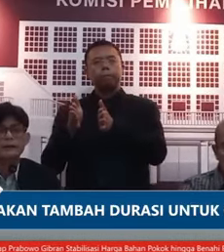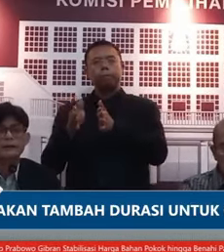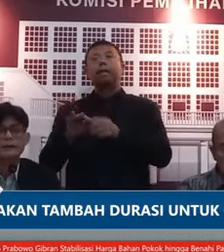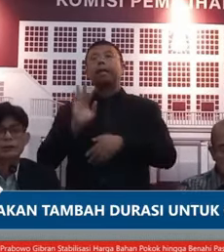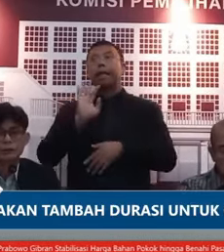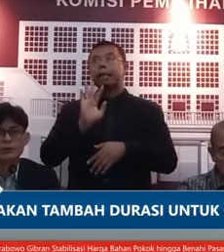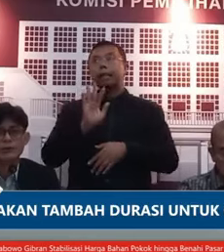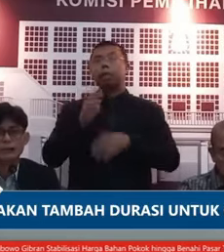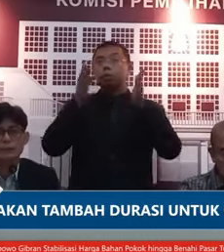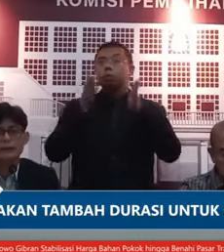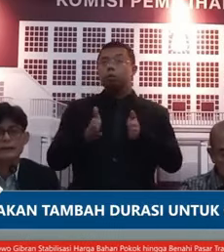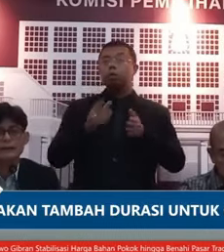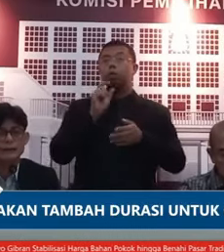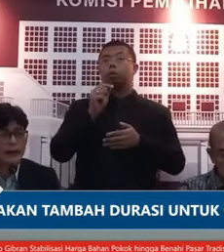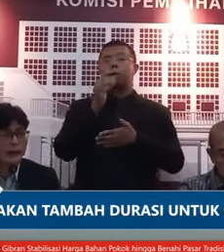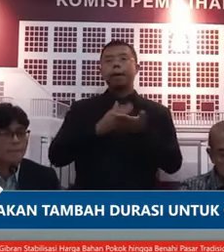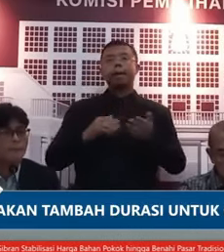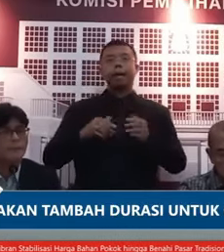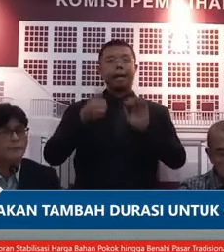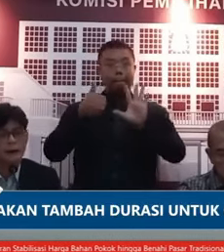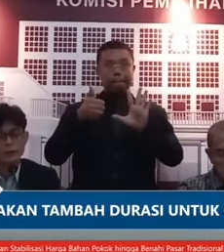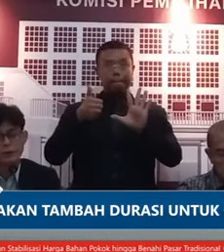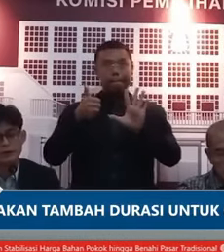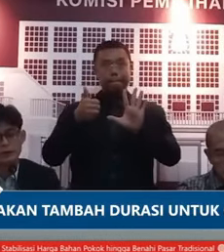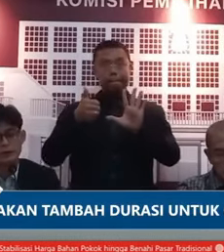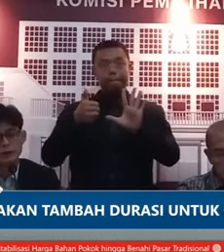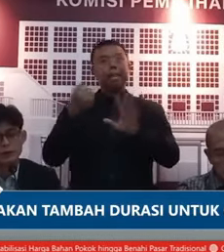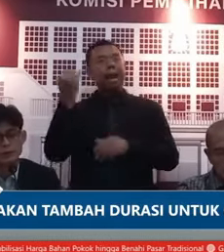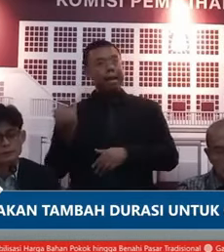JCC Senayan pukul 7 malam nanti.